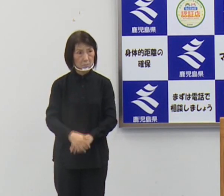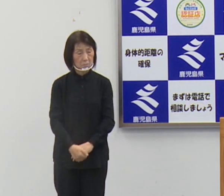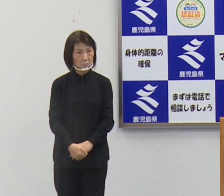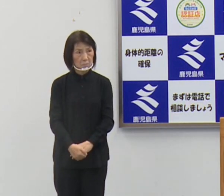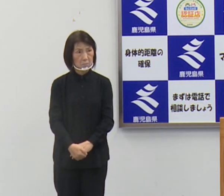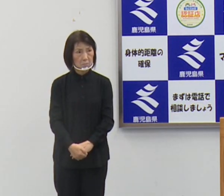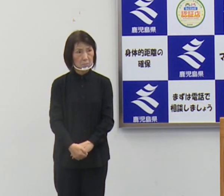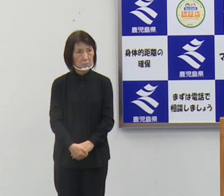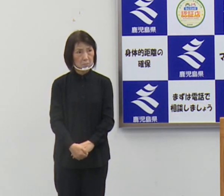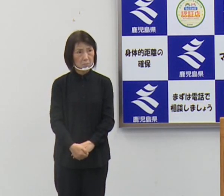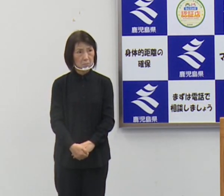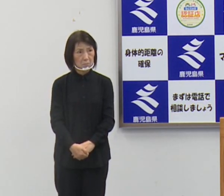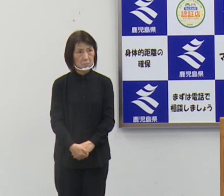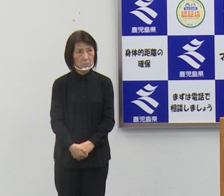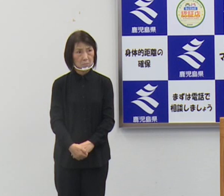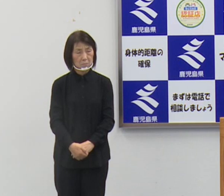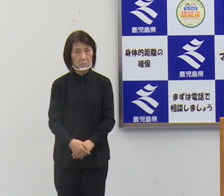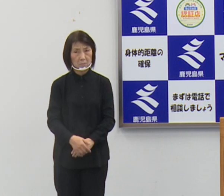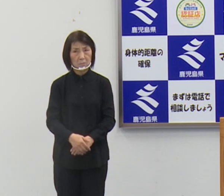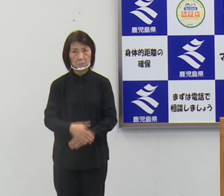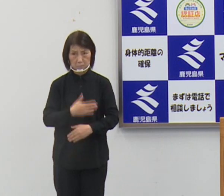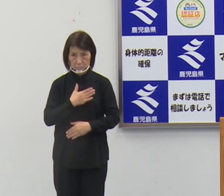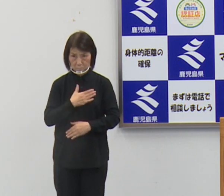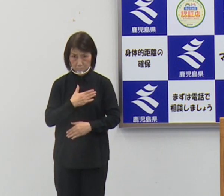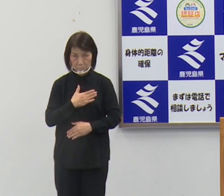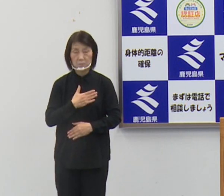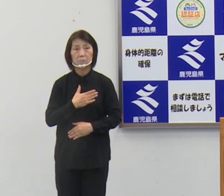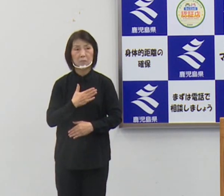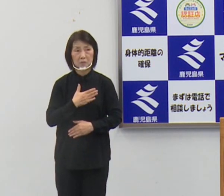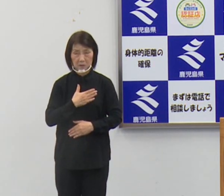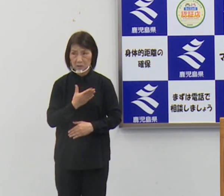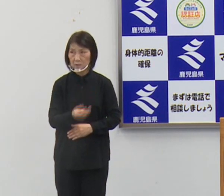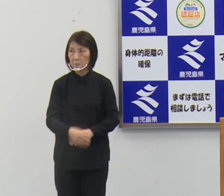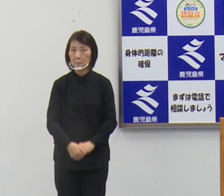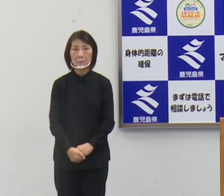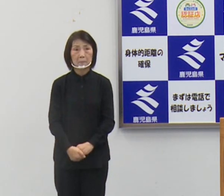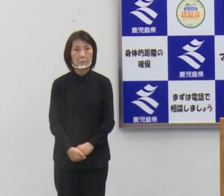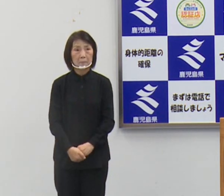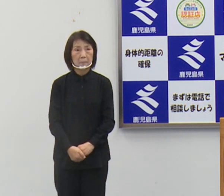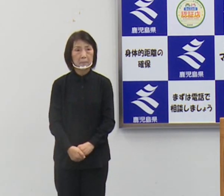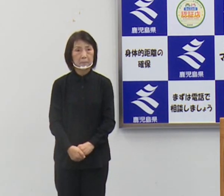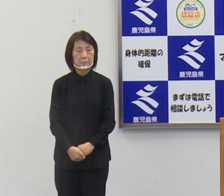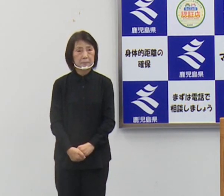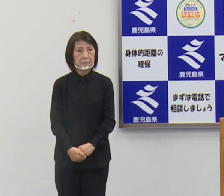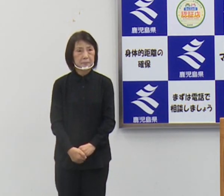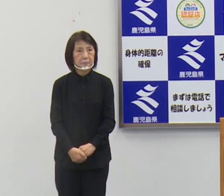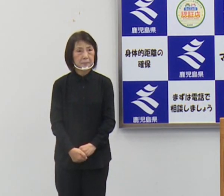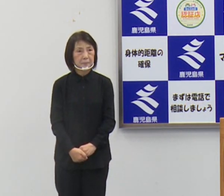はい、わかりました。ありがとうございます。